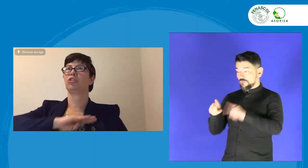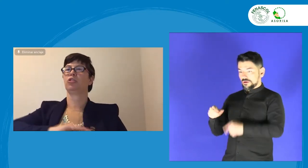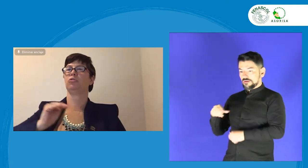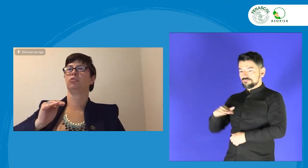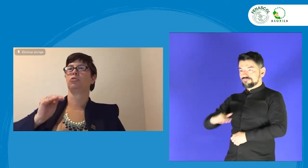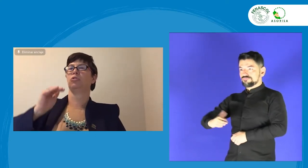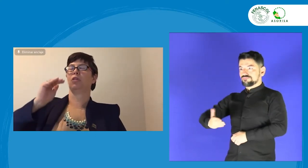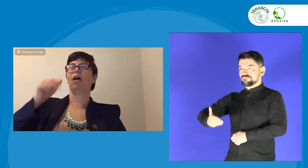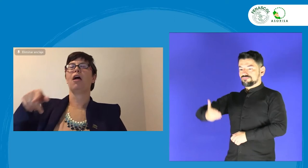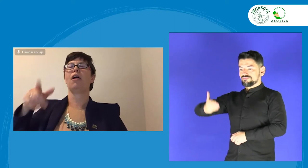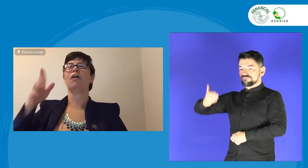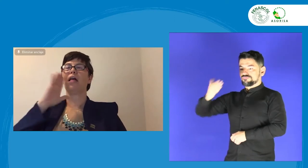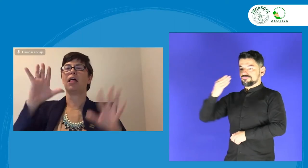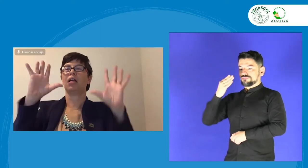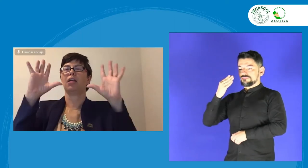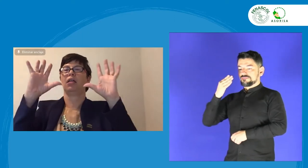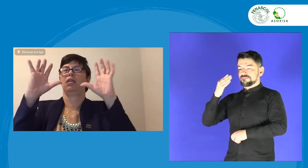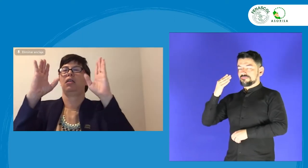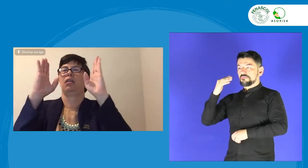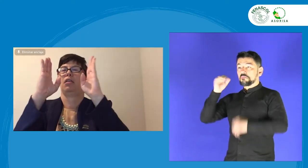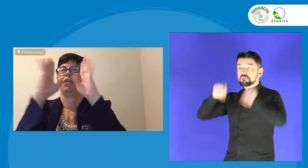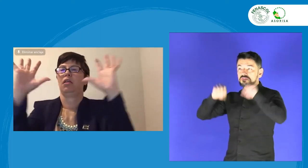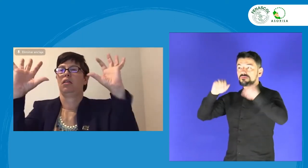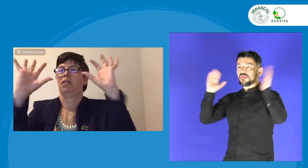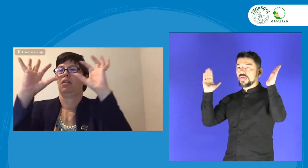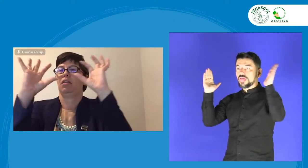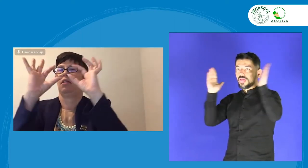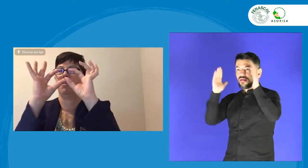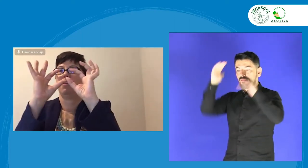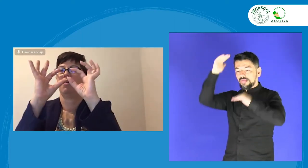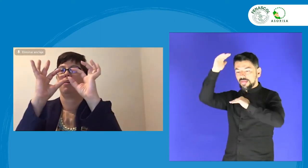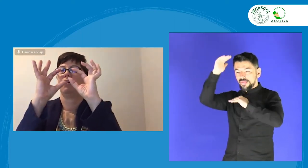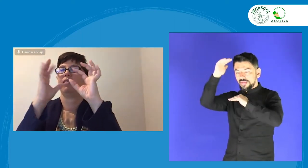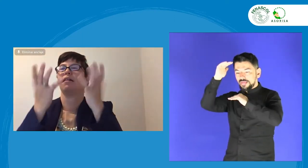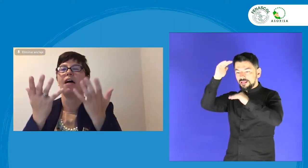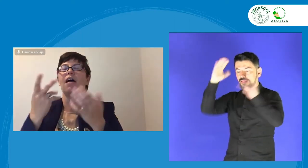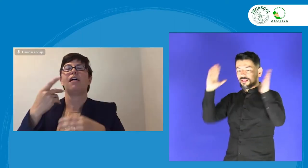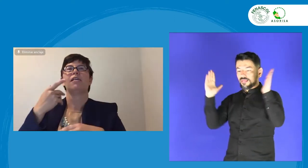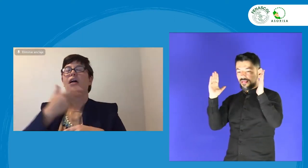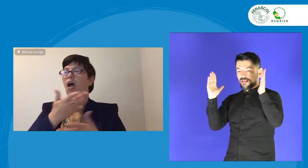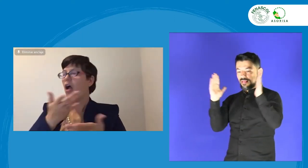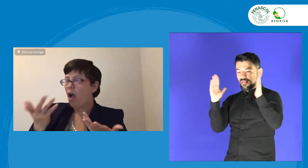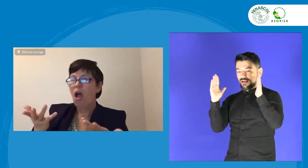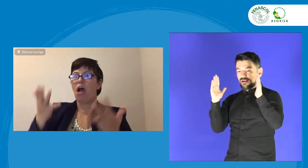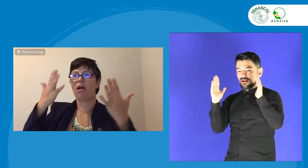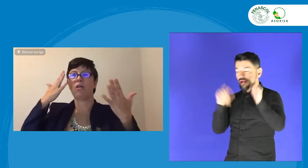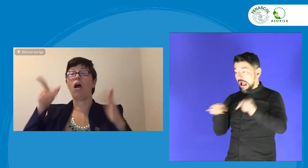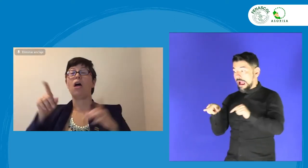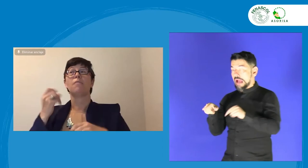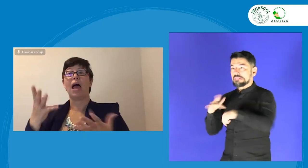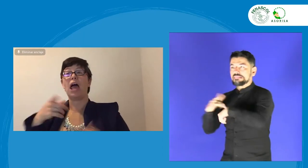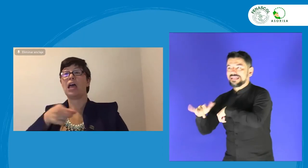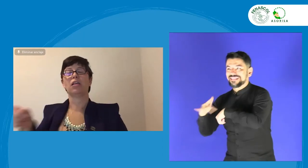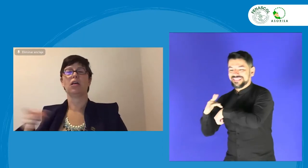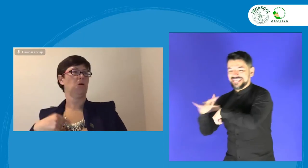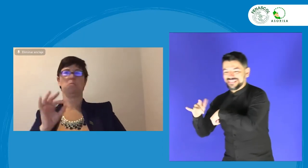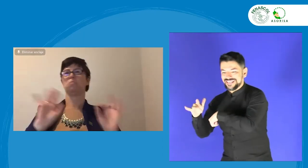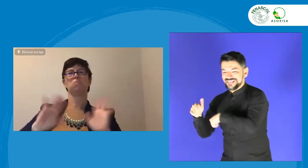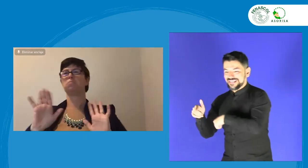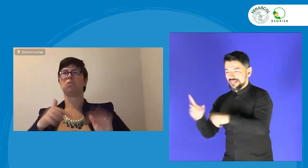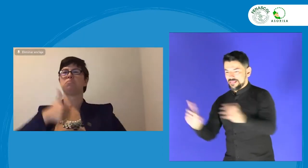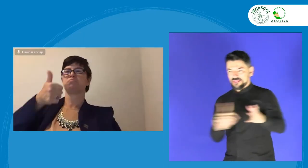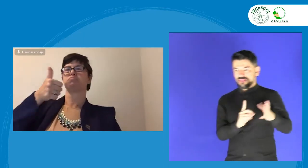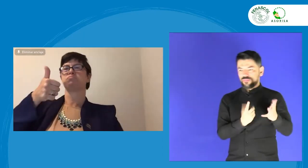educación. Entonces, ¿qué pasa acá? Entonces, puede ser fenómenos en los que la persona viene con